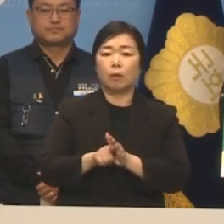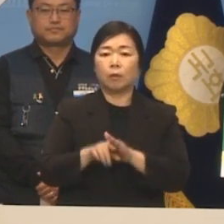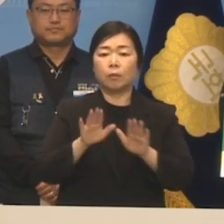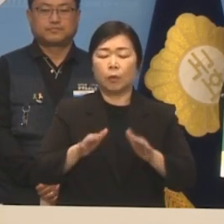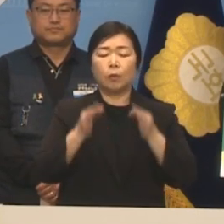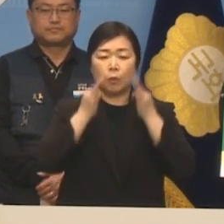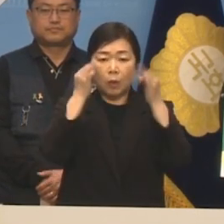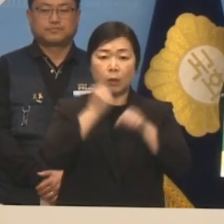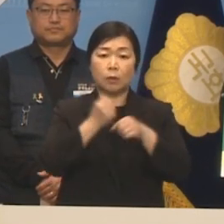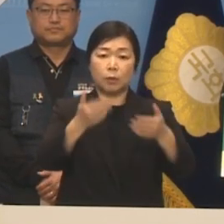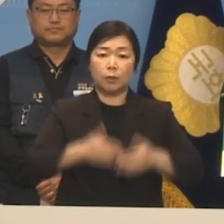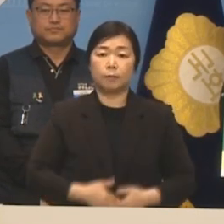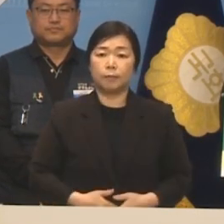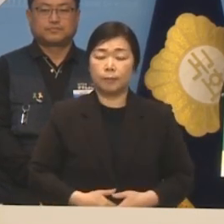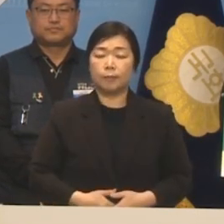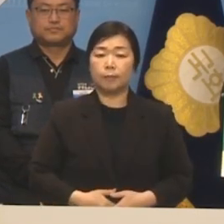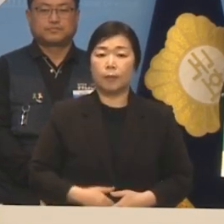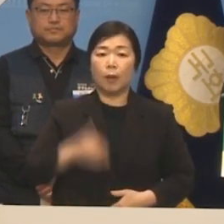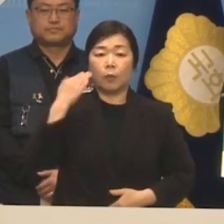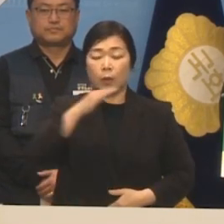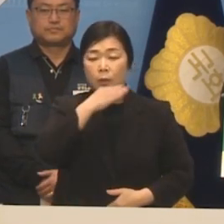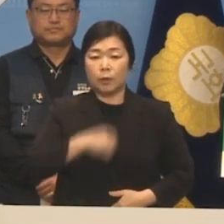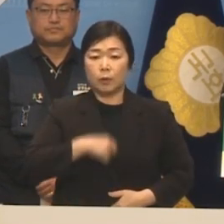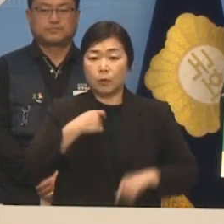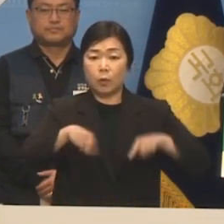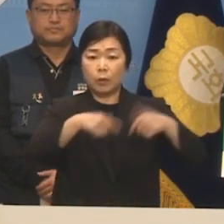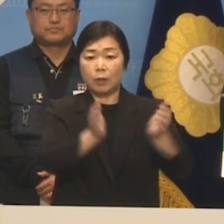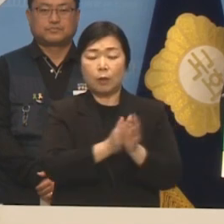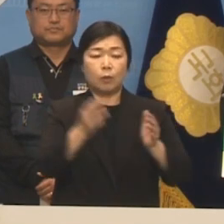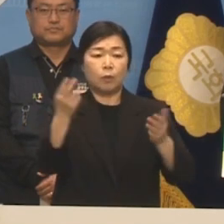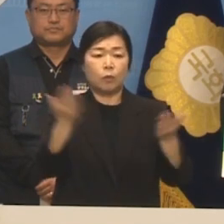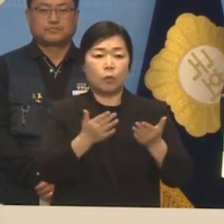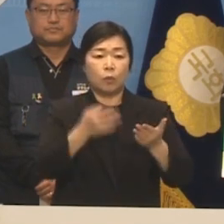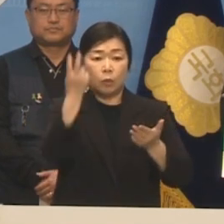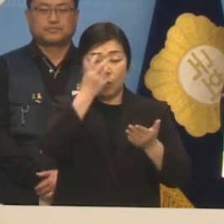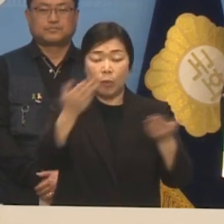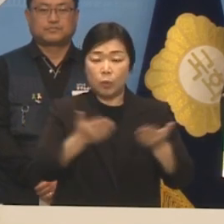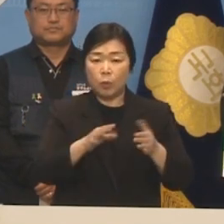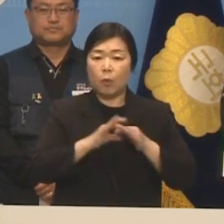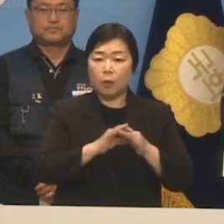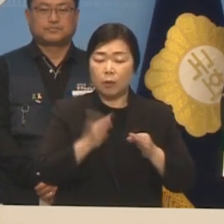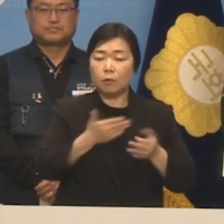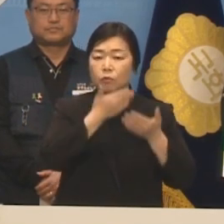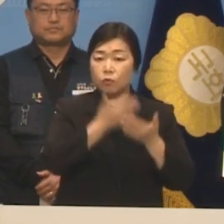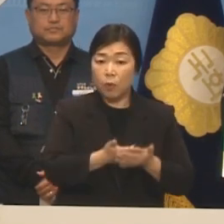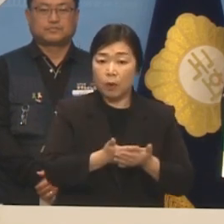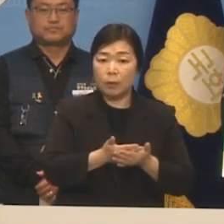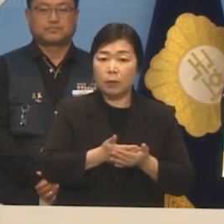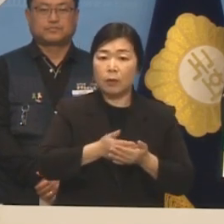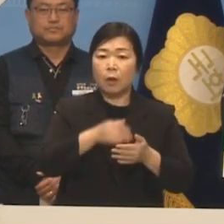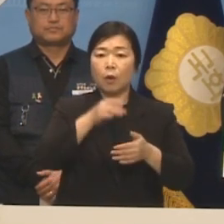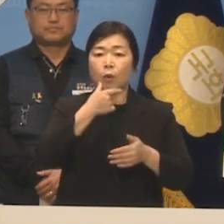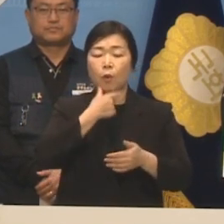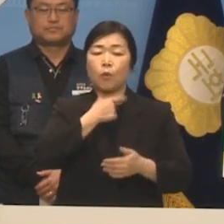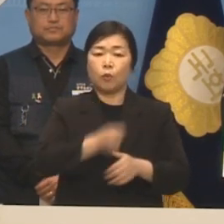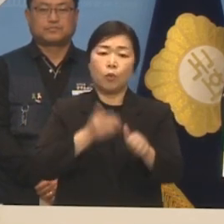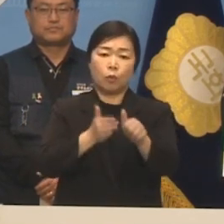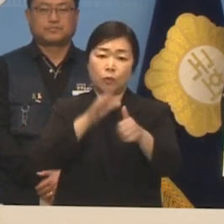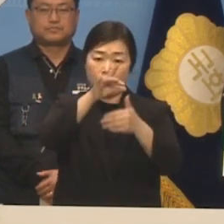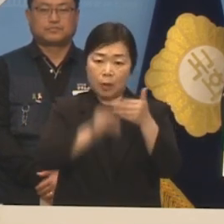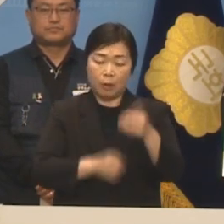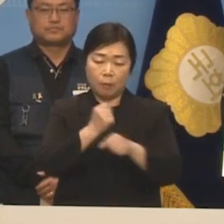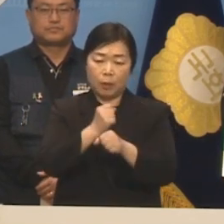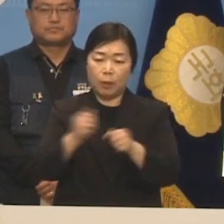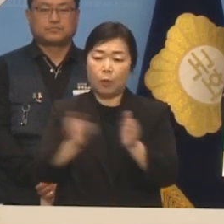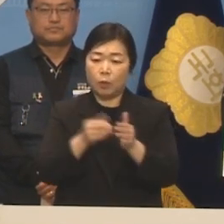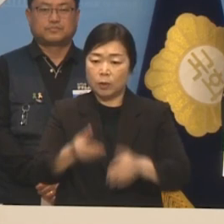것입니다. 녹색정의당은 돌봄노동과 관련된 주요한 총선 요구안들을 이미 작성하고 제출한